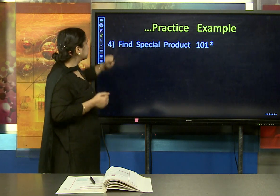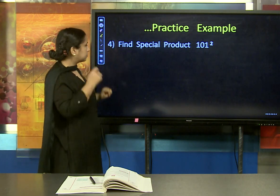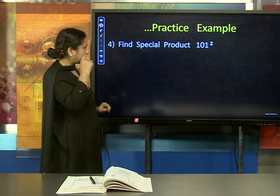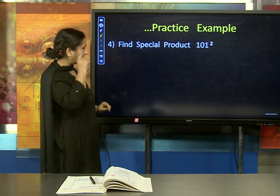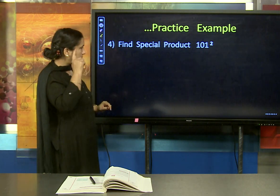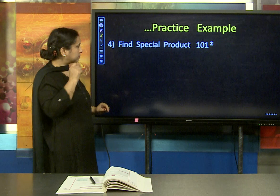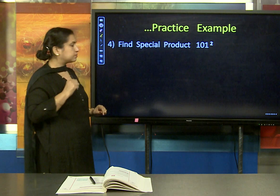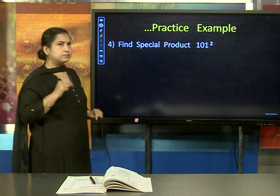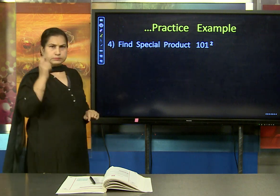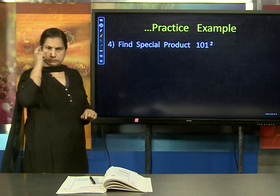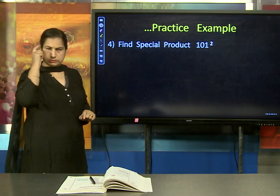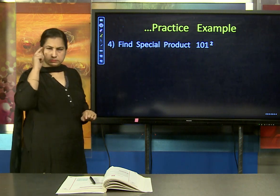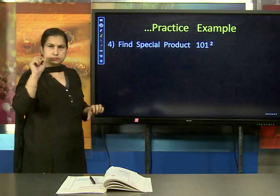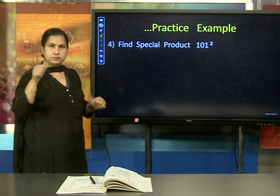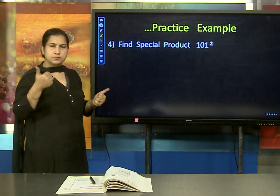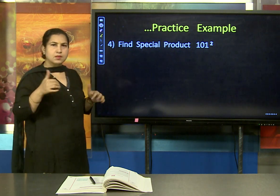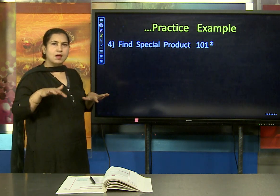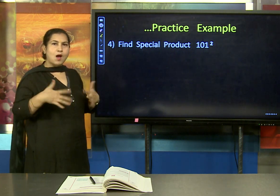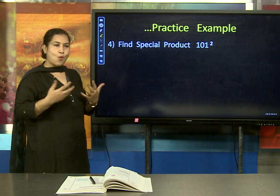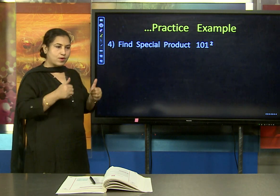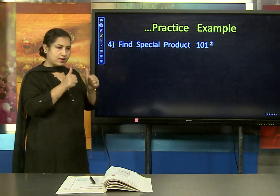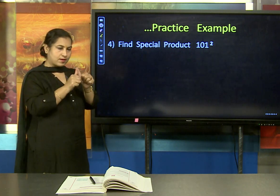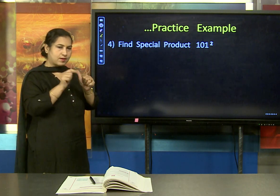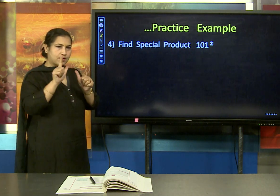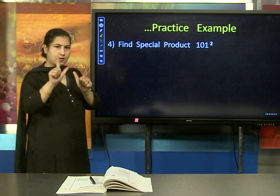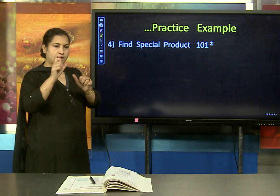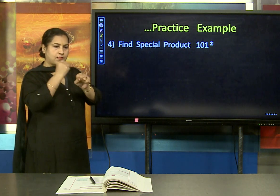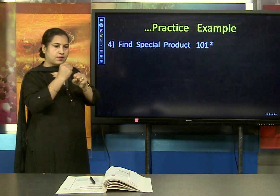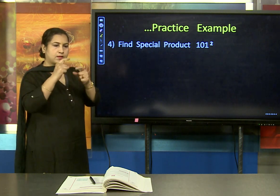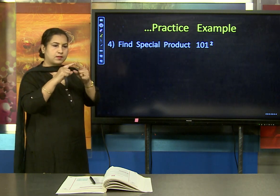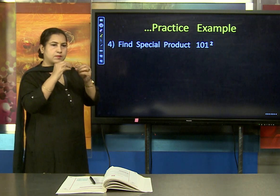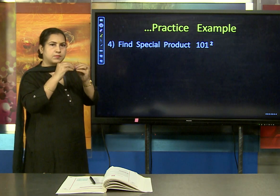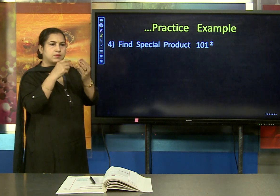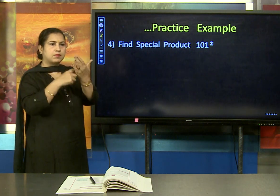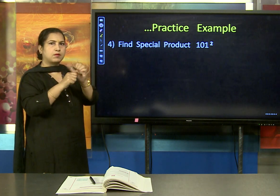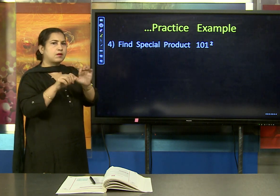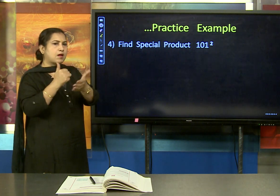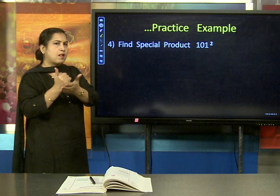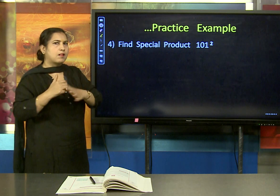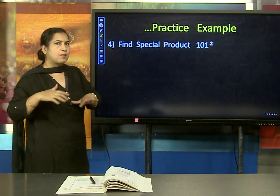हैं। क्या लगता है आपको कि कैसे इसको अलजेब्रा की मदद से हम कर सकते हैं?